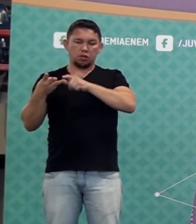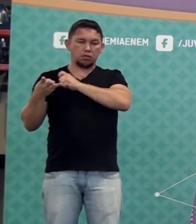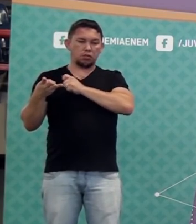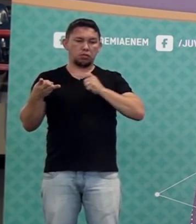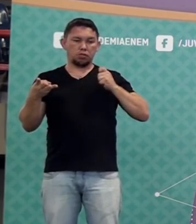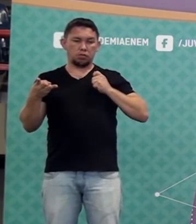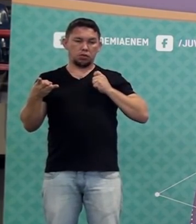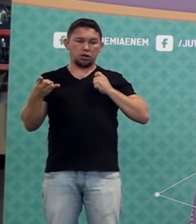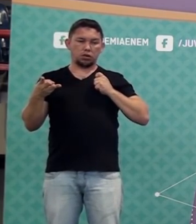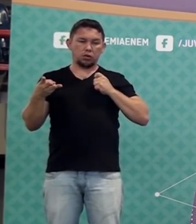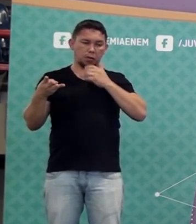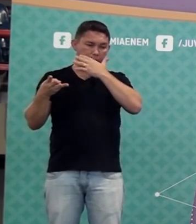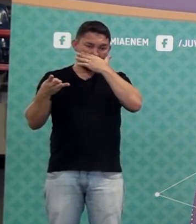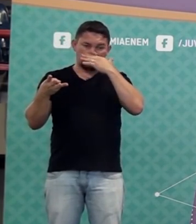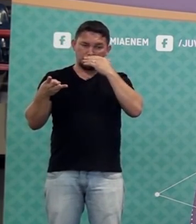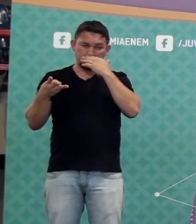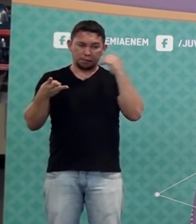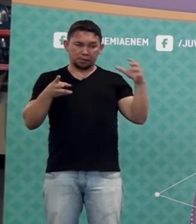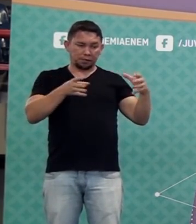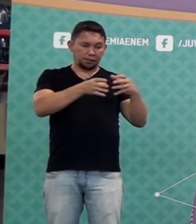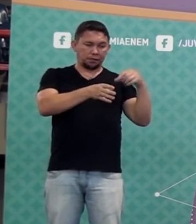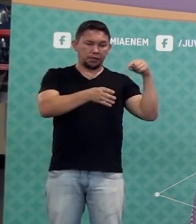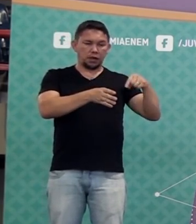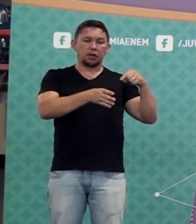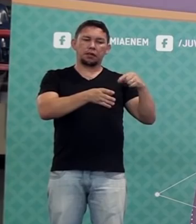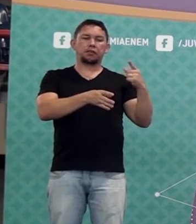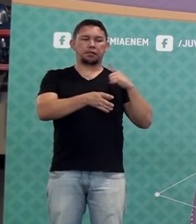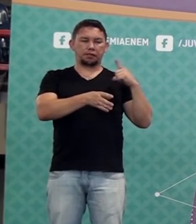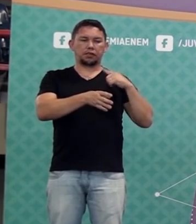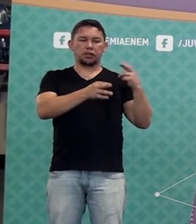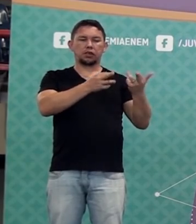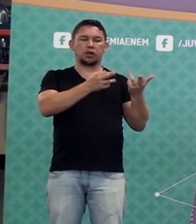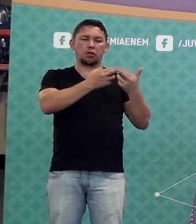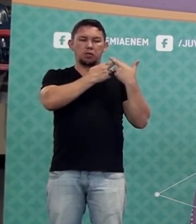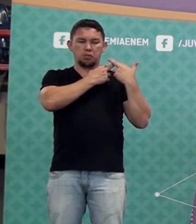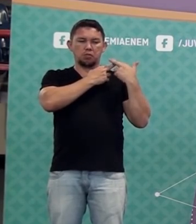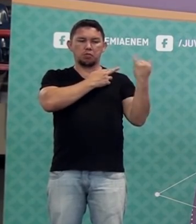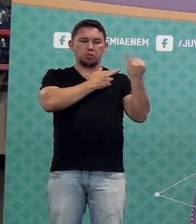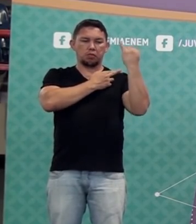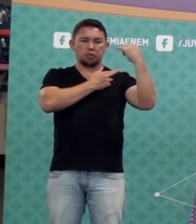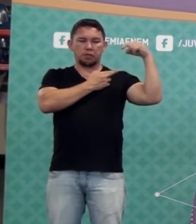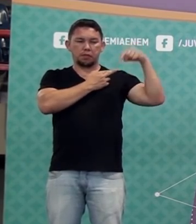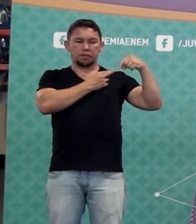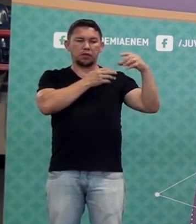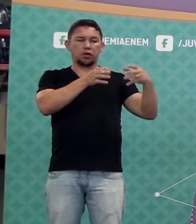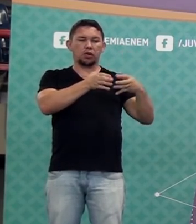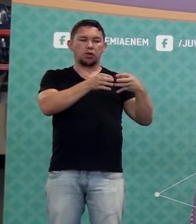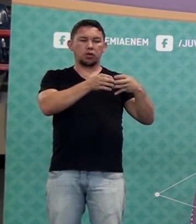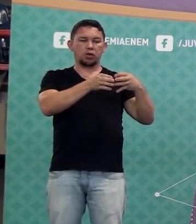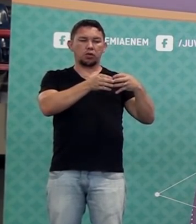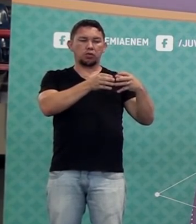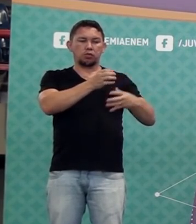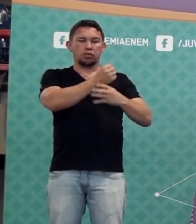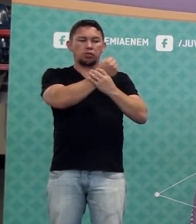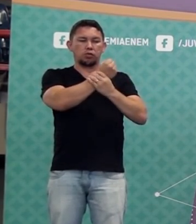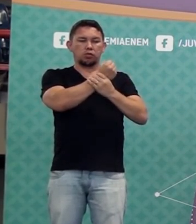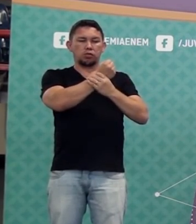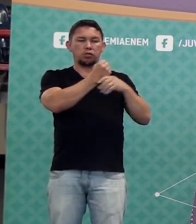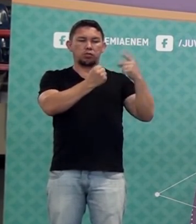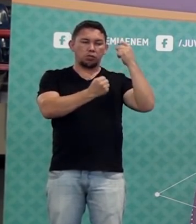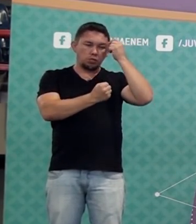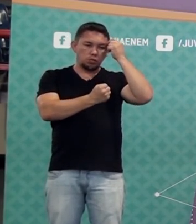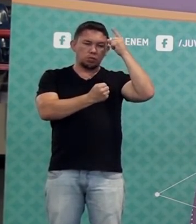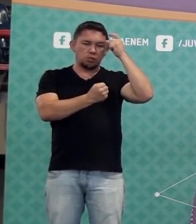Mas se você pensar bem, os sofistas também cumpriram um papel importante, que foi o papel do fortalecimento da própria ideia